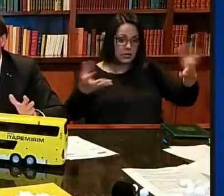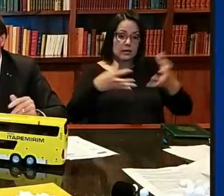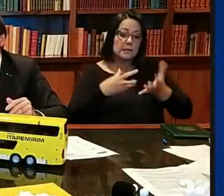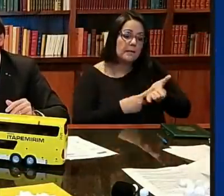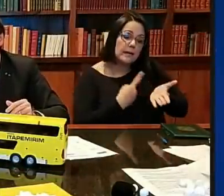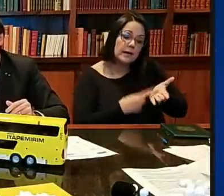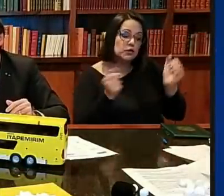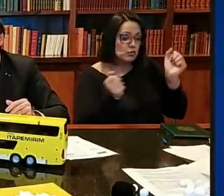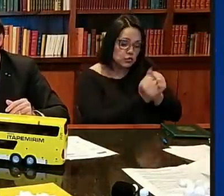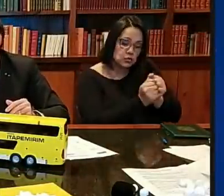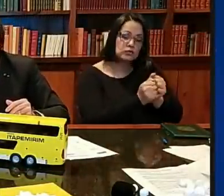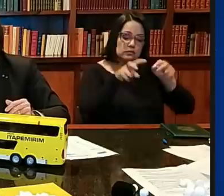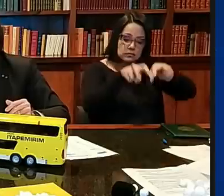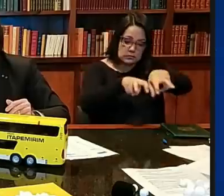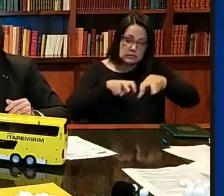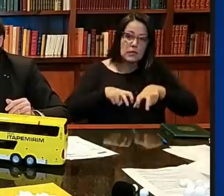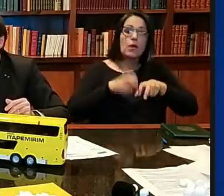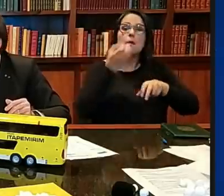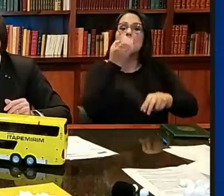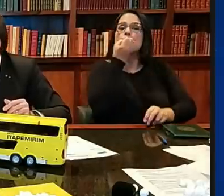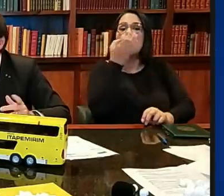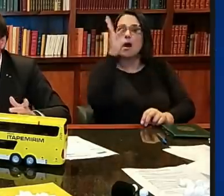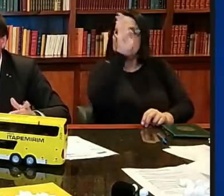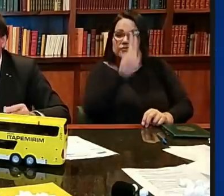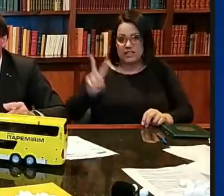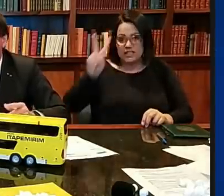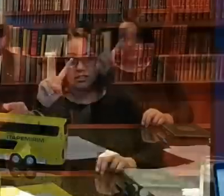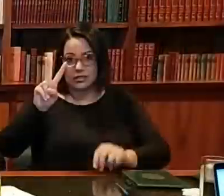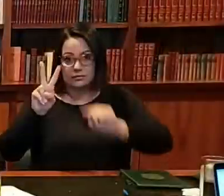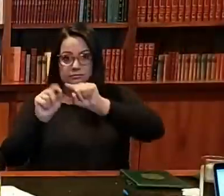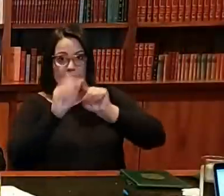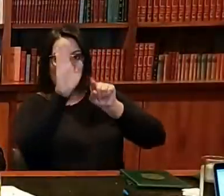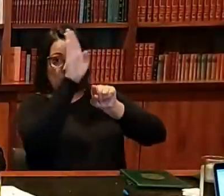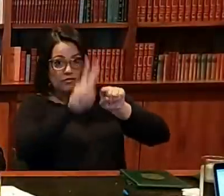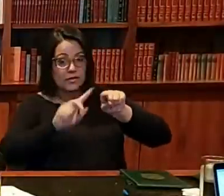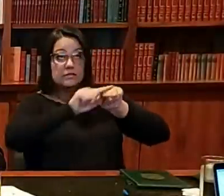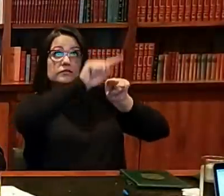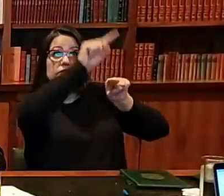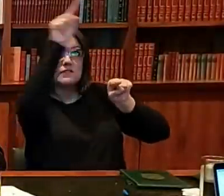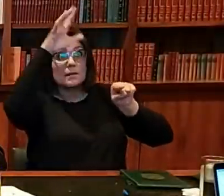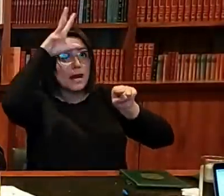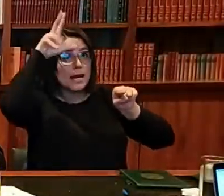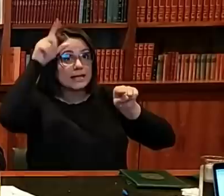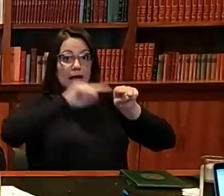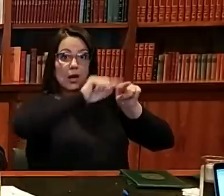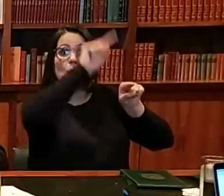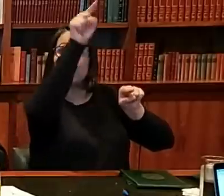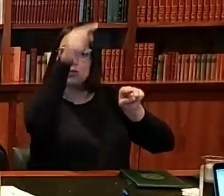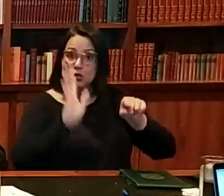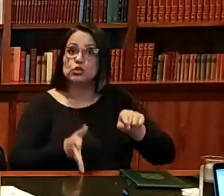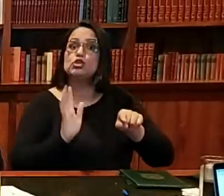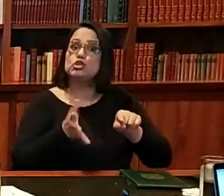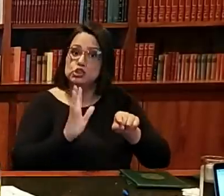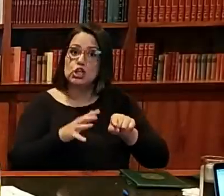ouve pela rede Jovem Pan News, seguimos acompanhando a live do presidente Jair Bolsonaro. Já fiz de bandeirante esse trecho aí, meu tempo de militar, já fiz de búfalo,